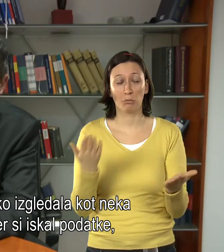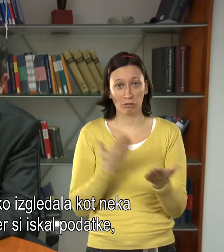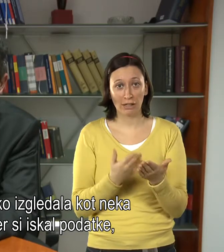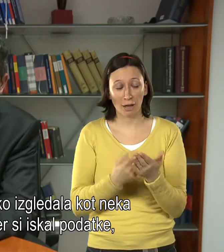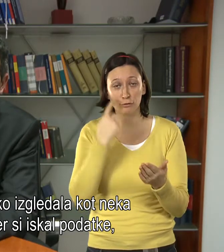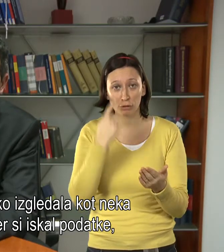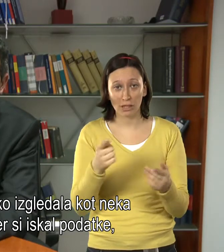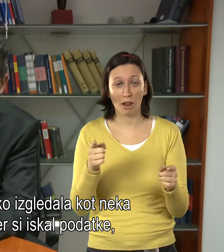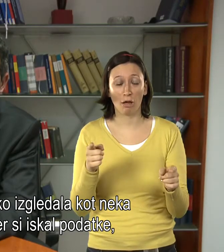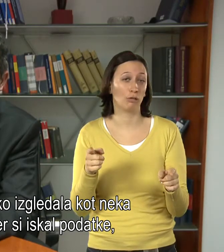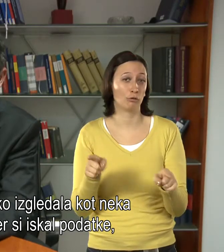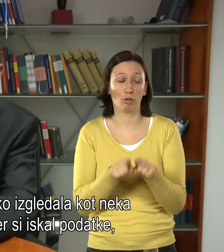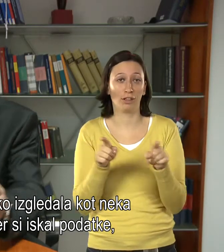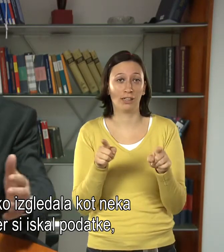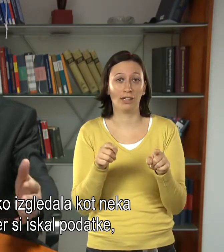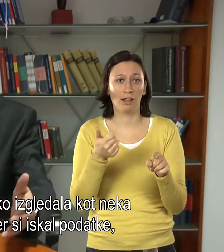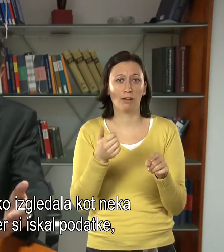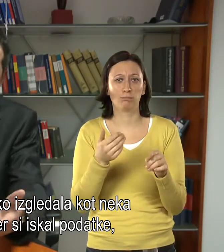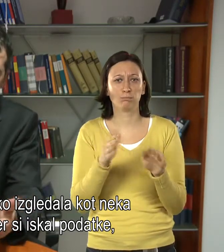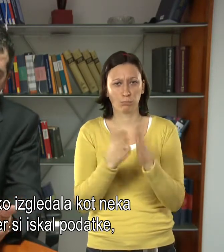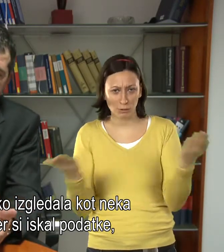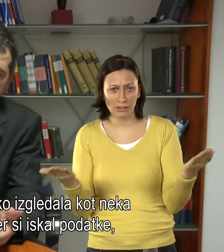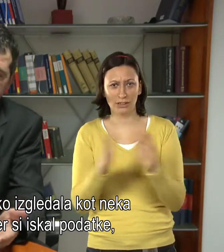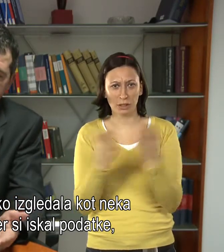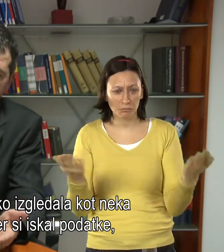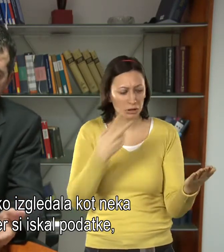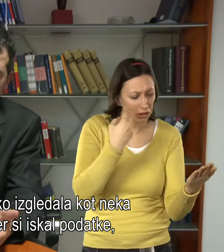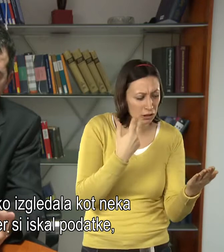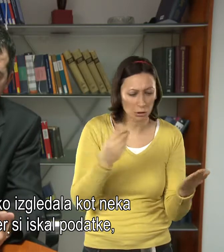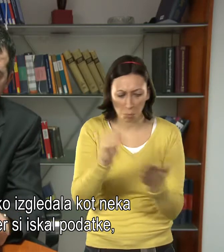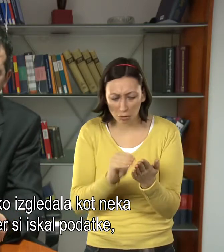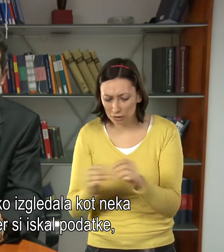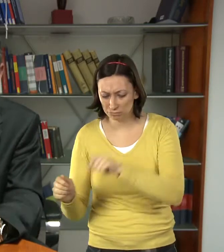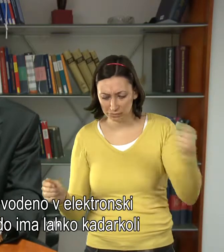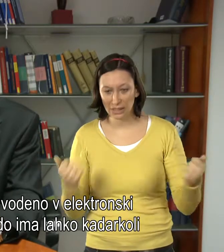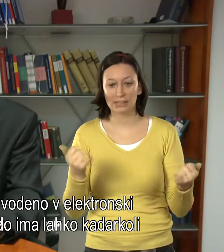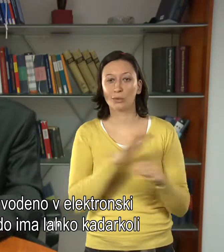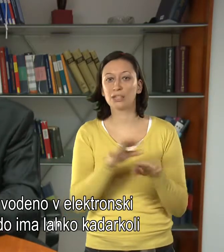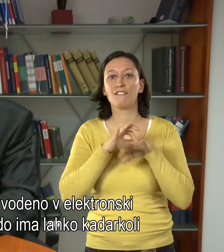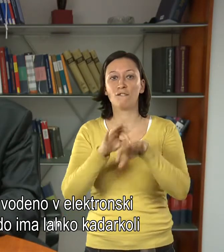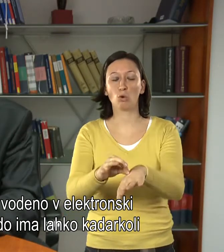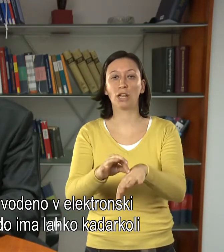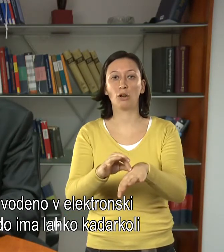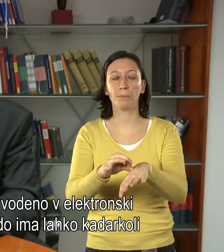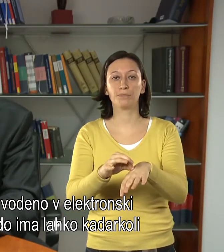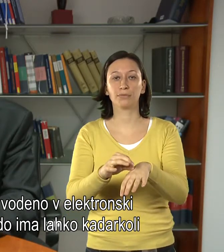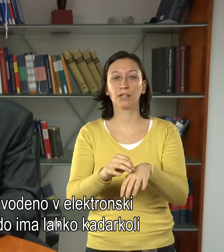je dejansko izgledala kot neka knjiga, kjer si iskal podatke, je sedaj vse vodeno